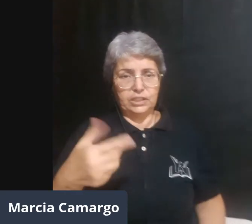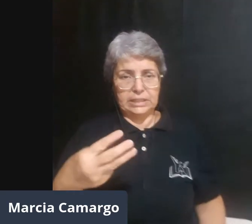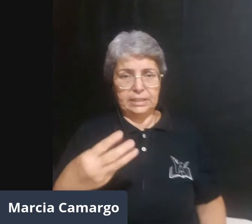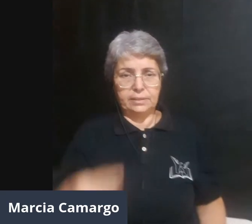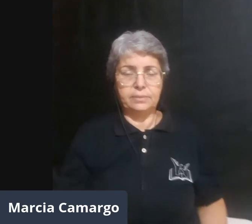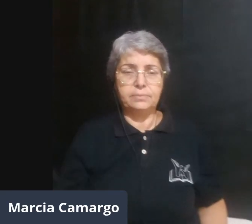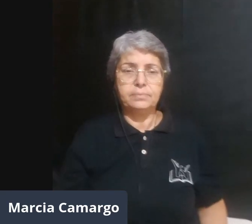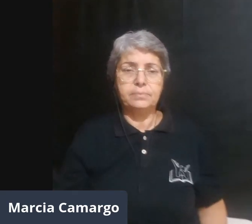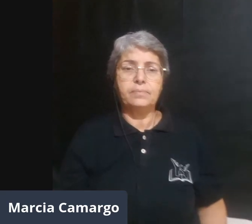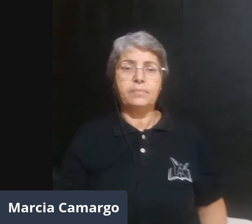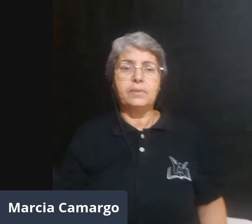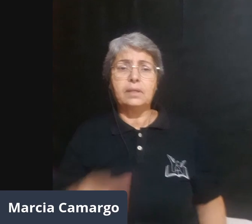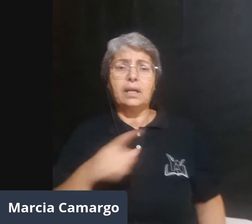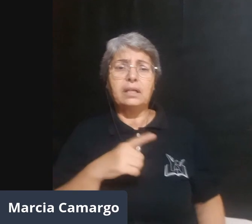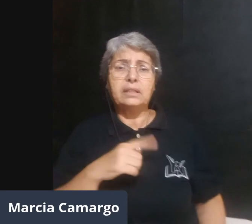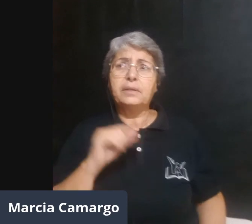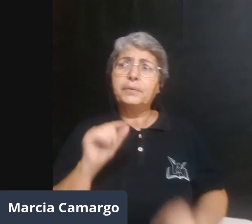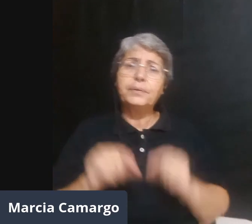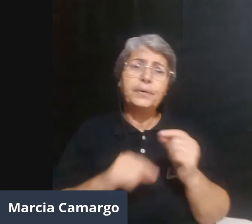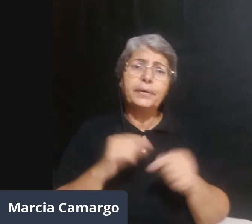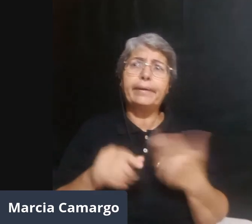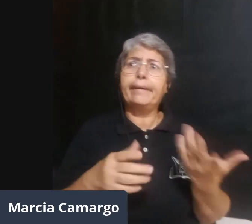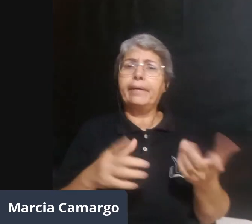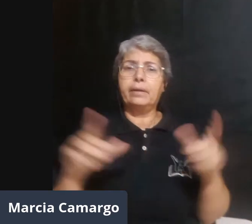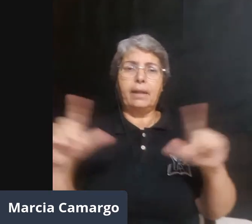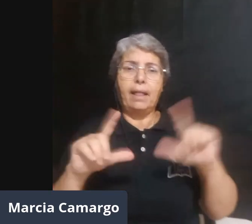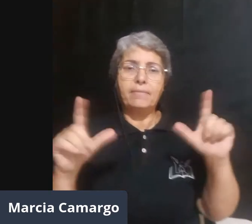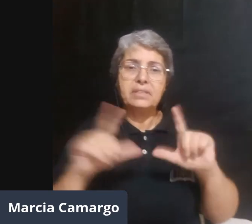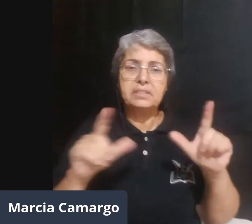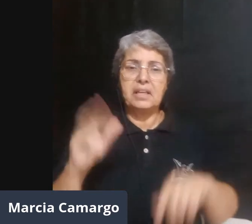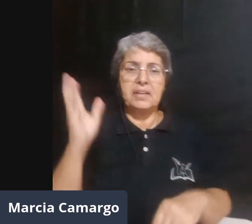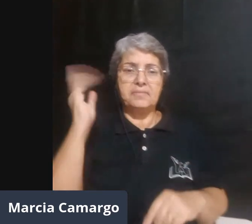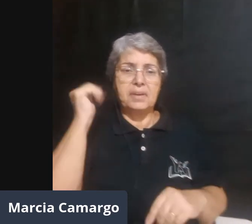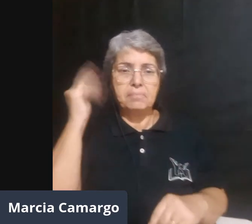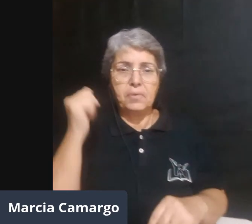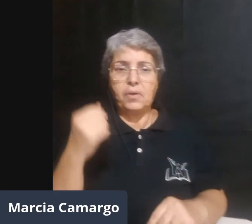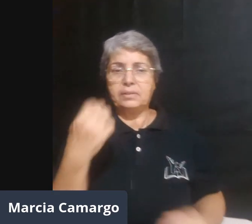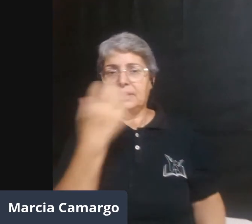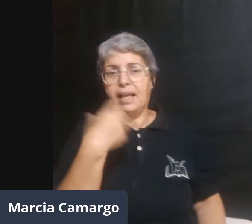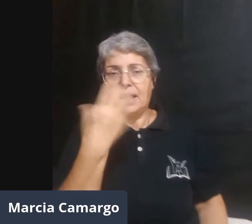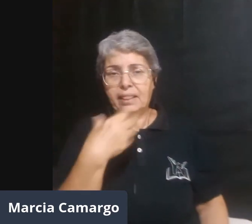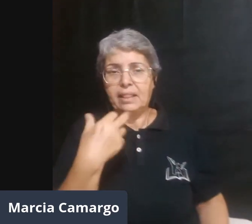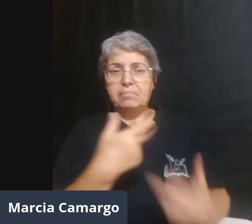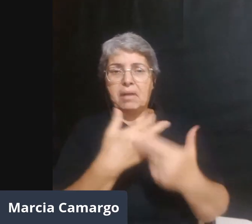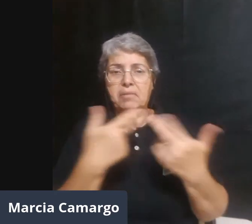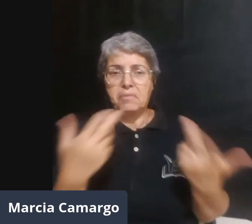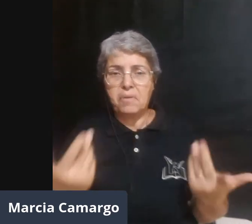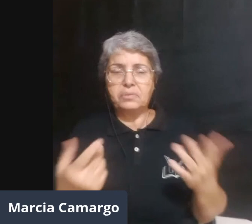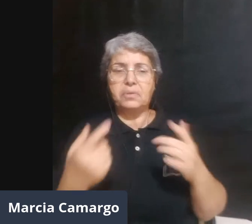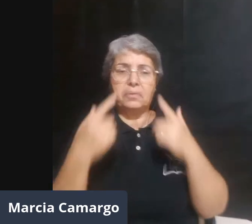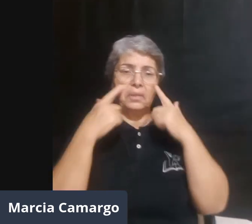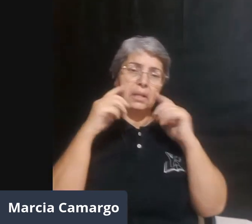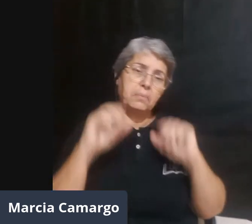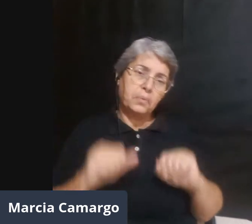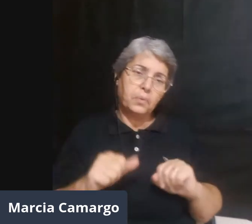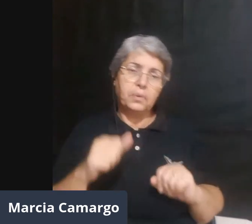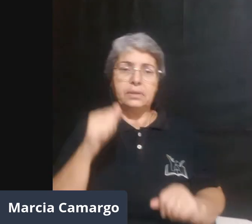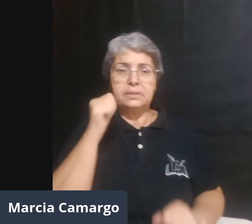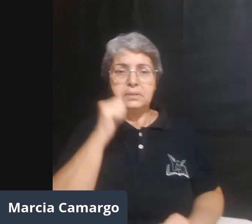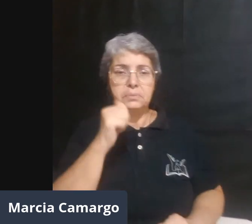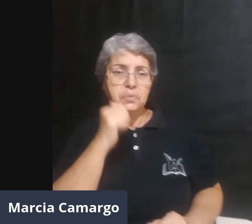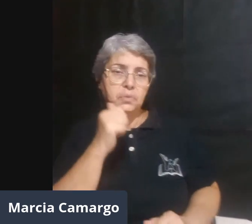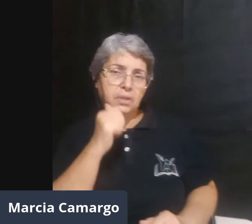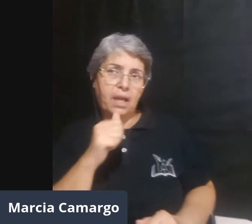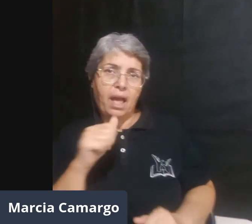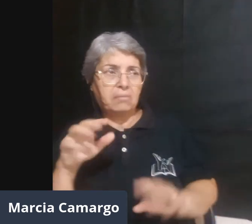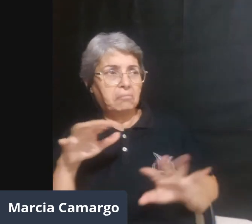com pessoas bonitas e música exuberante, nem mesmo o testemunho de mulheres modestas, o que faz com que as pessoas